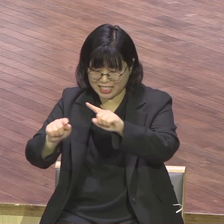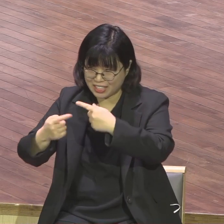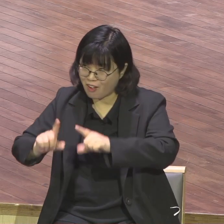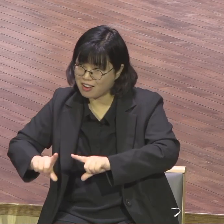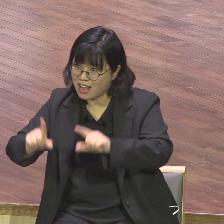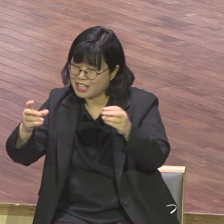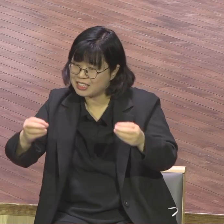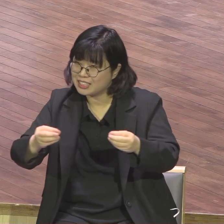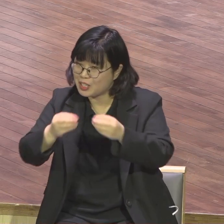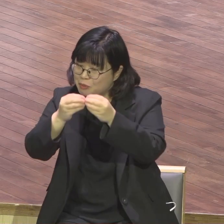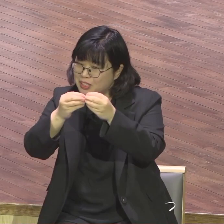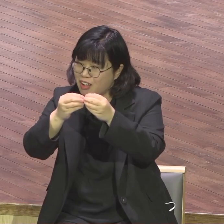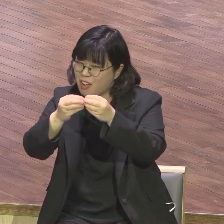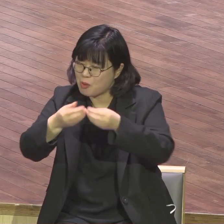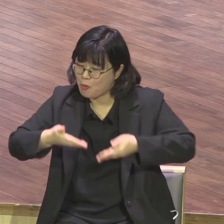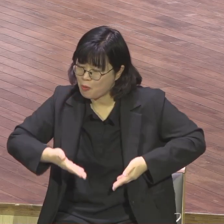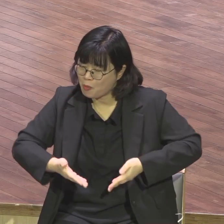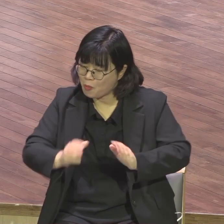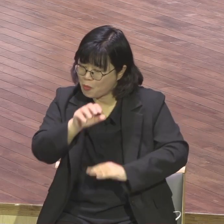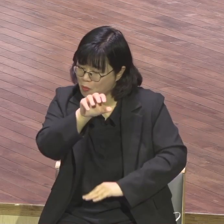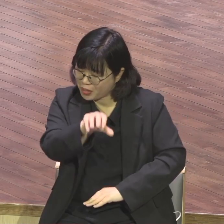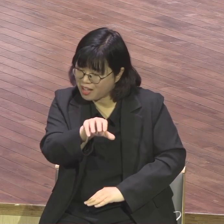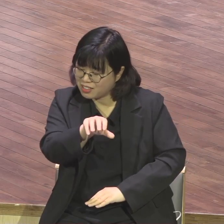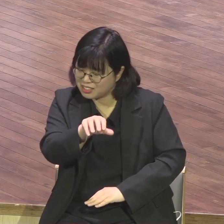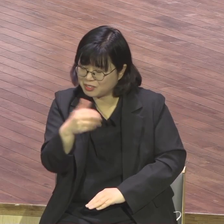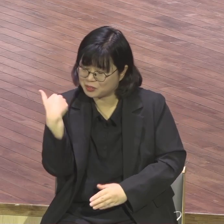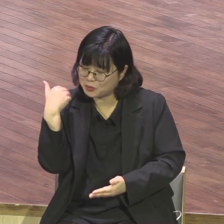많은 것 같아요. 올해는 코로나19